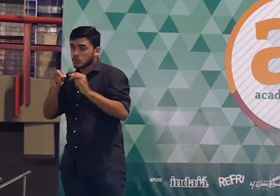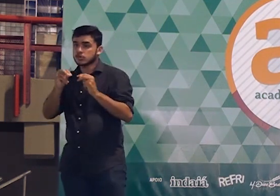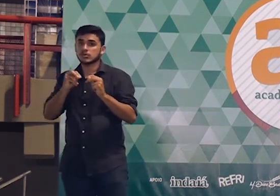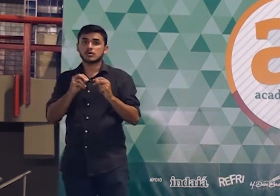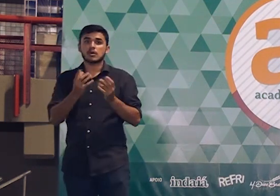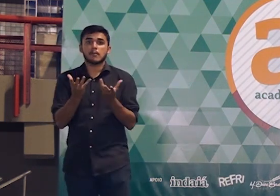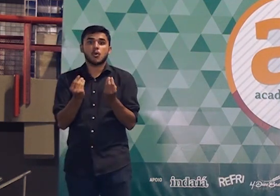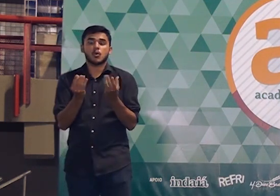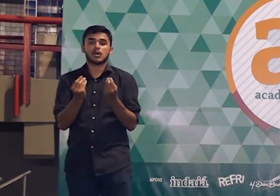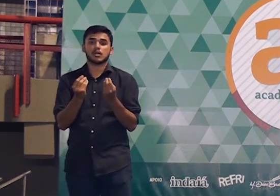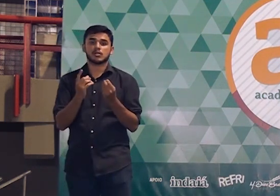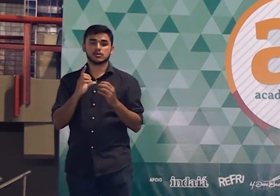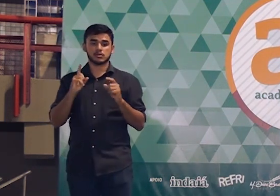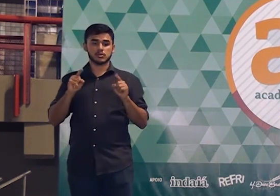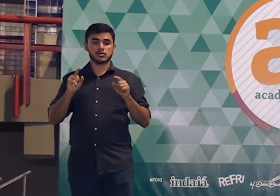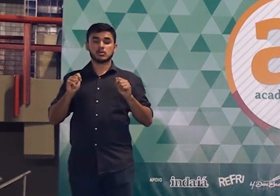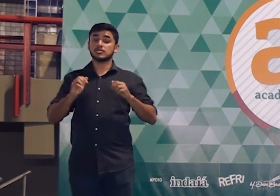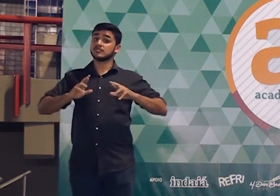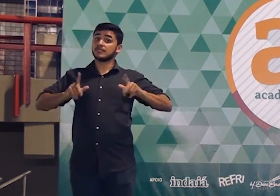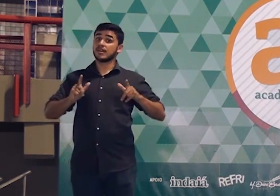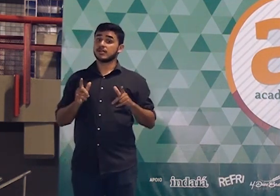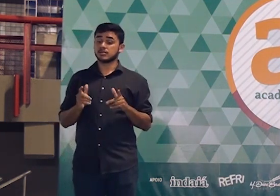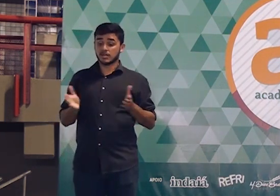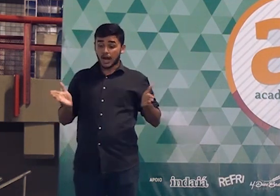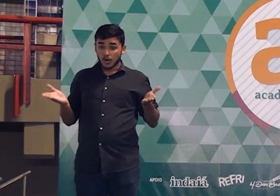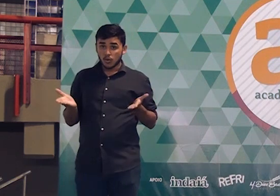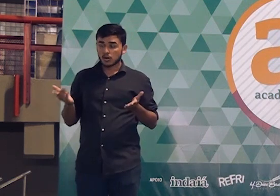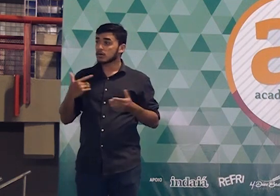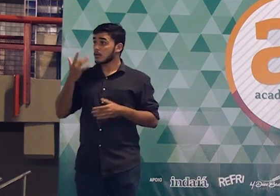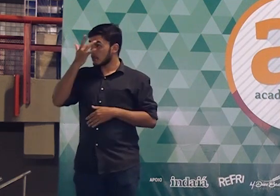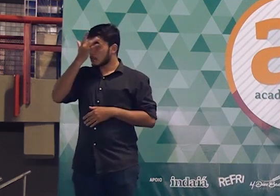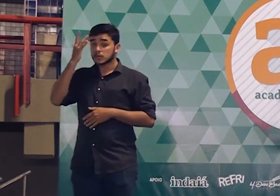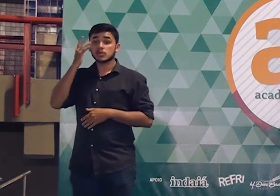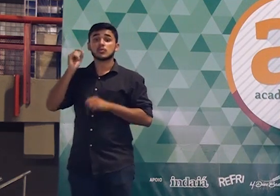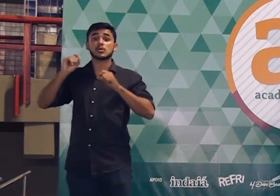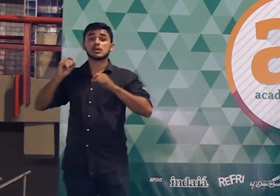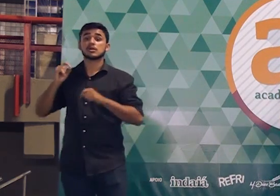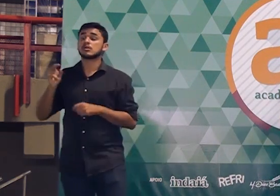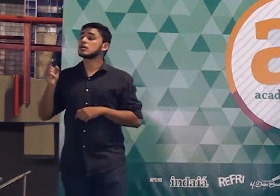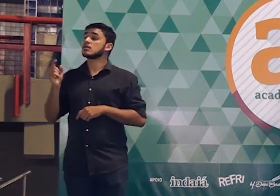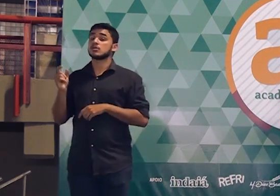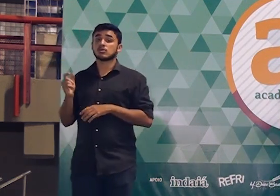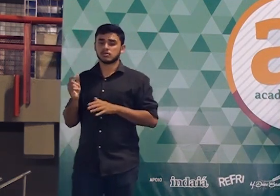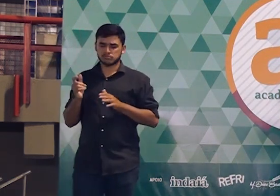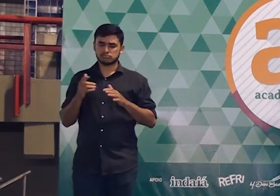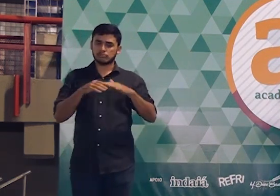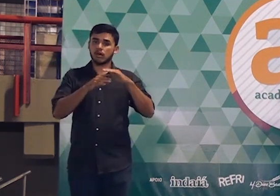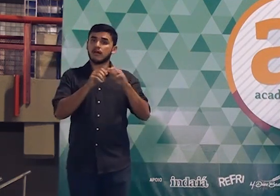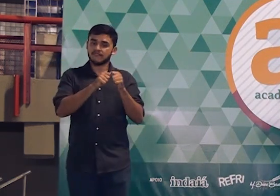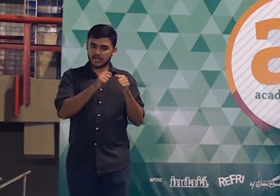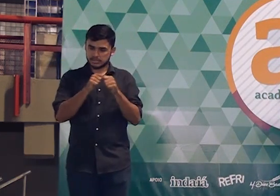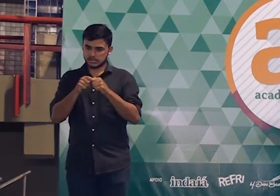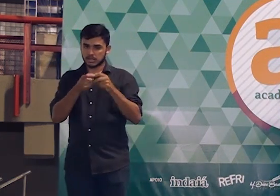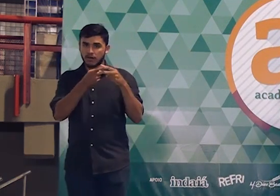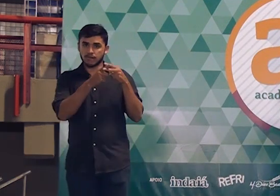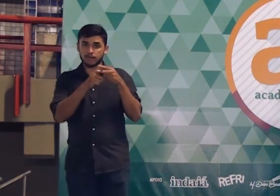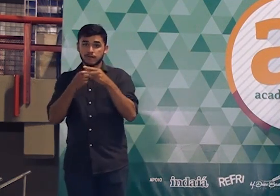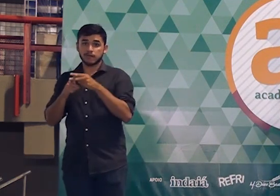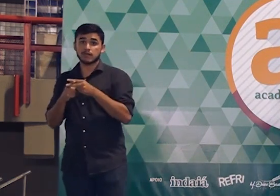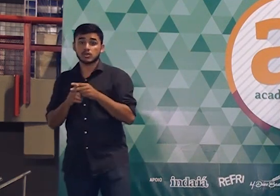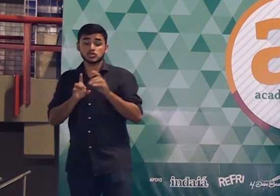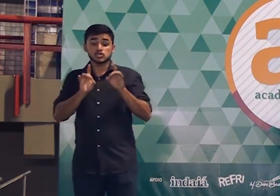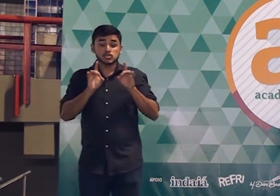eles chamam just in case, ok? Que é o que, Trigueiro? É um pequeno estoque que é só